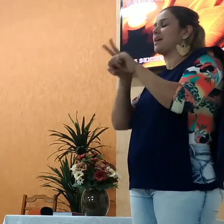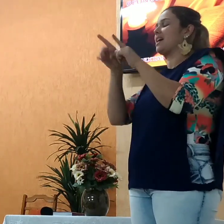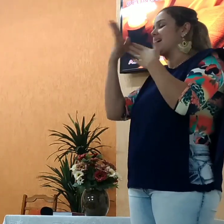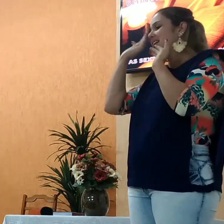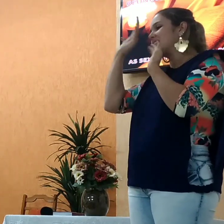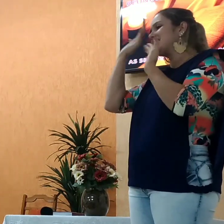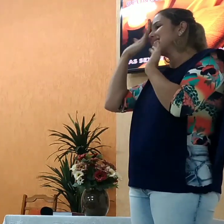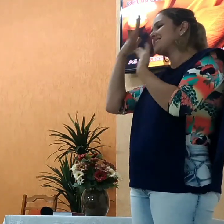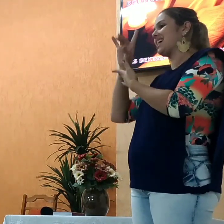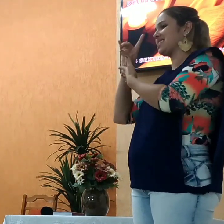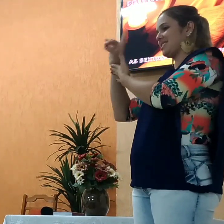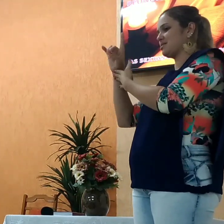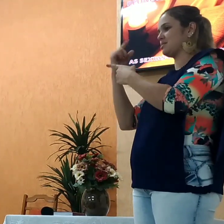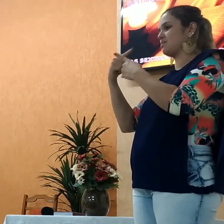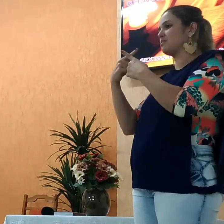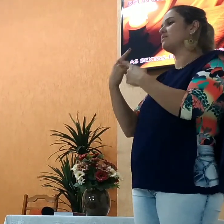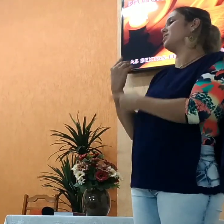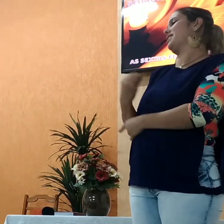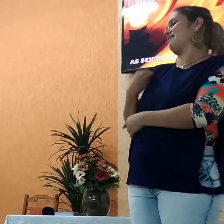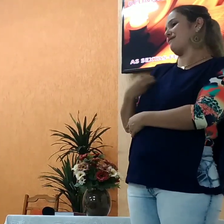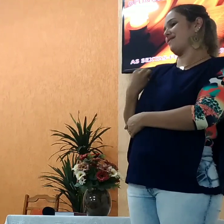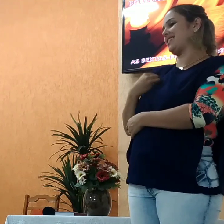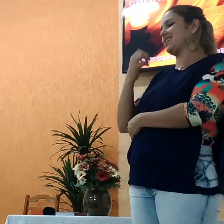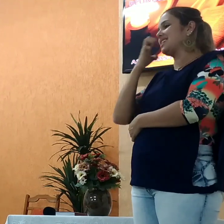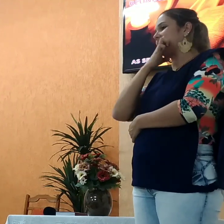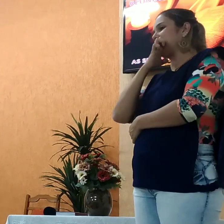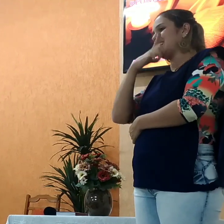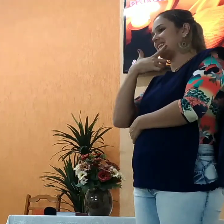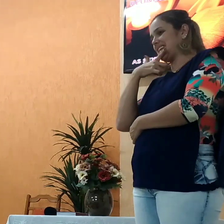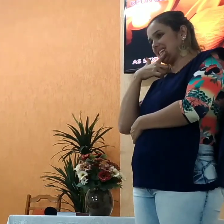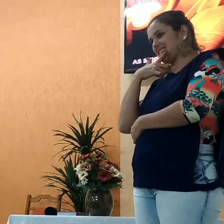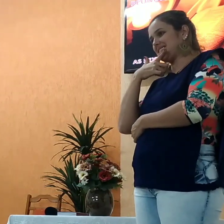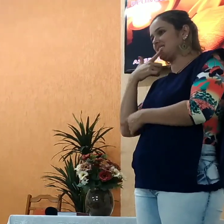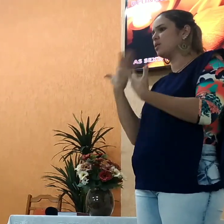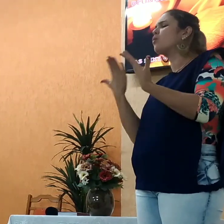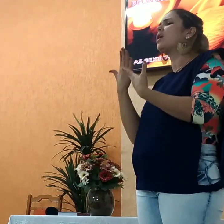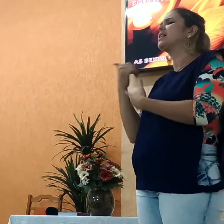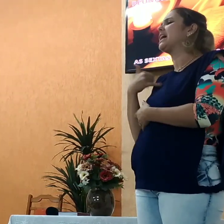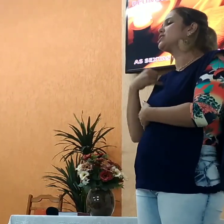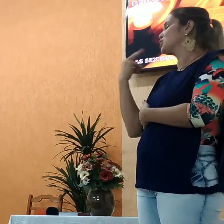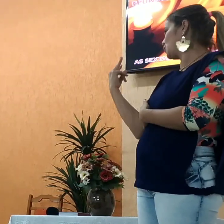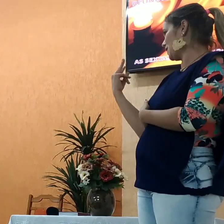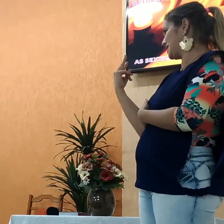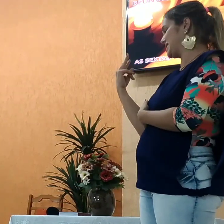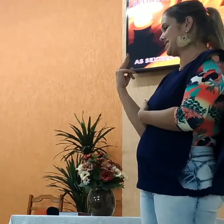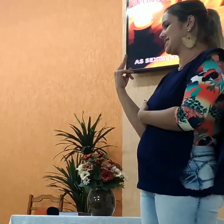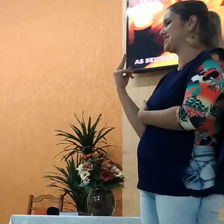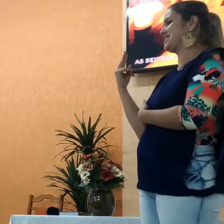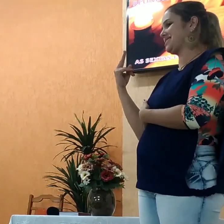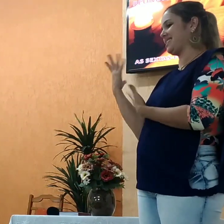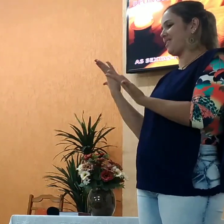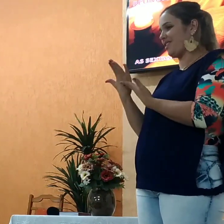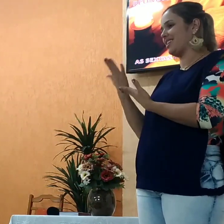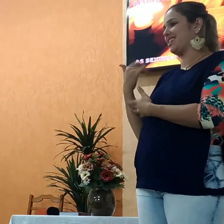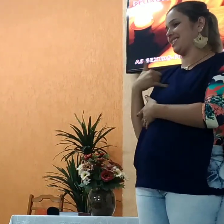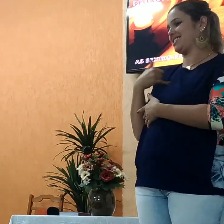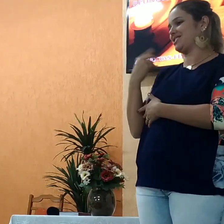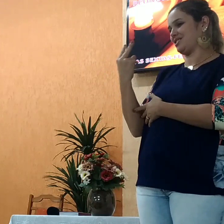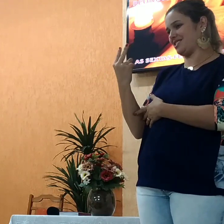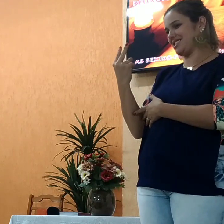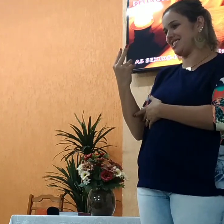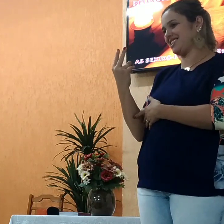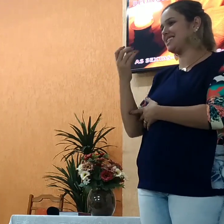Deus pela vida da Elisa, tem completado quantos anos? 2 anos na sua vida,